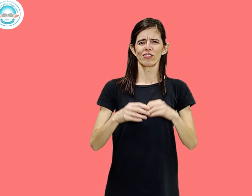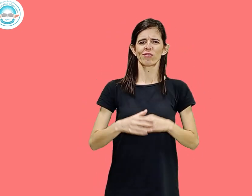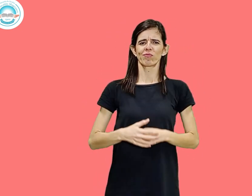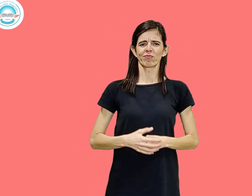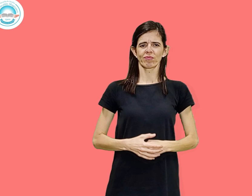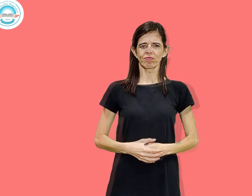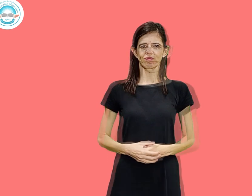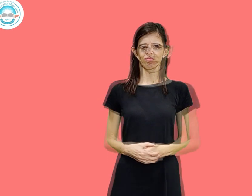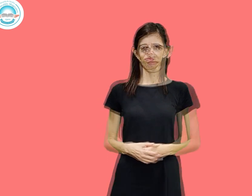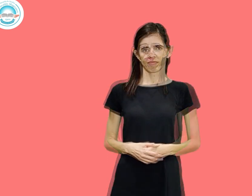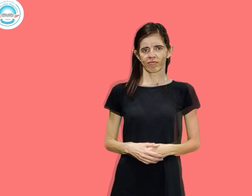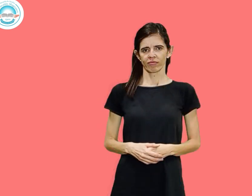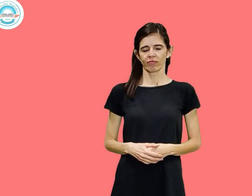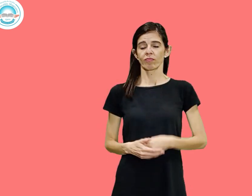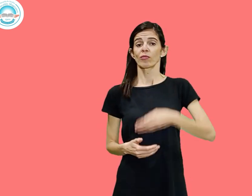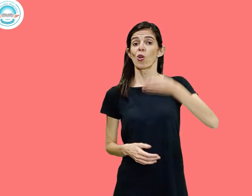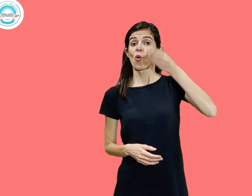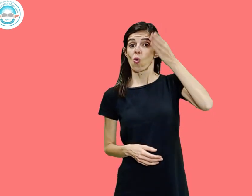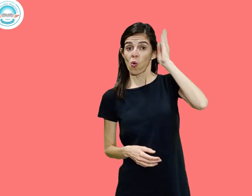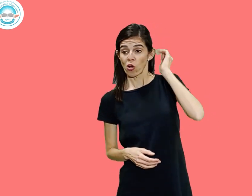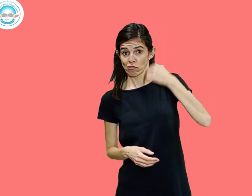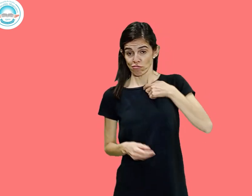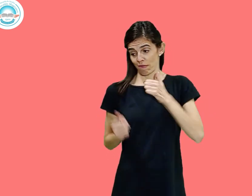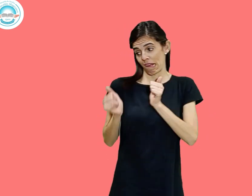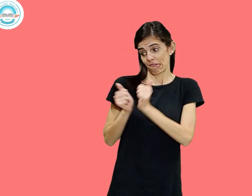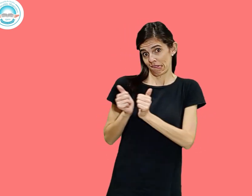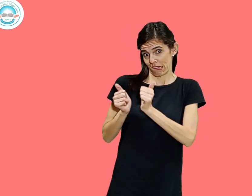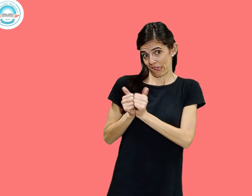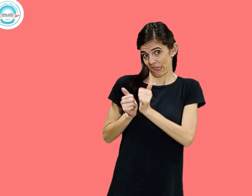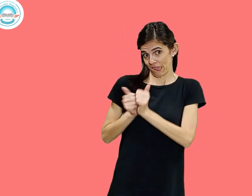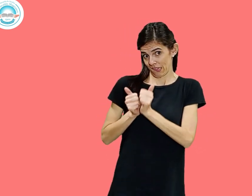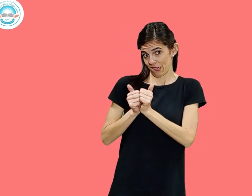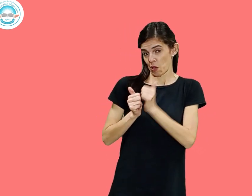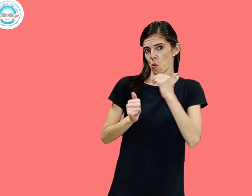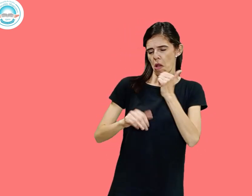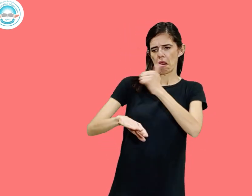papá cuando me encuentro con Lucas